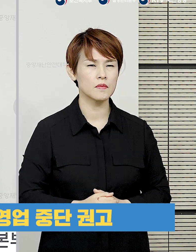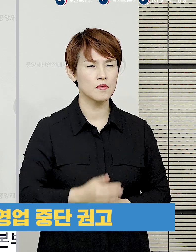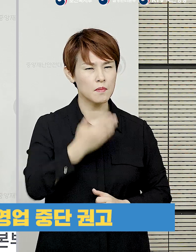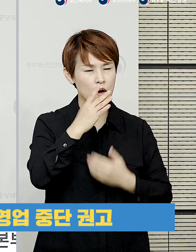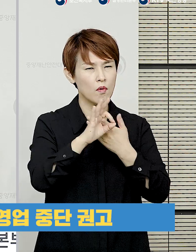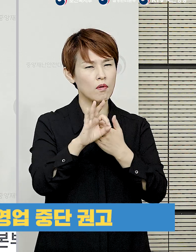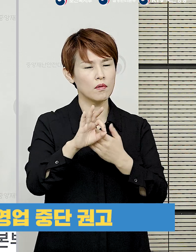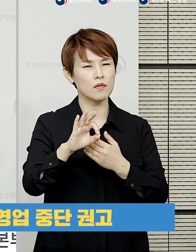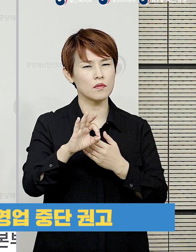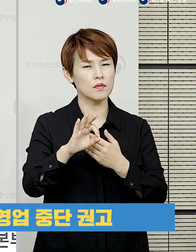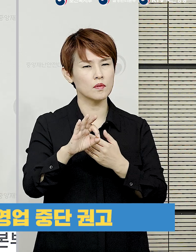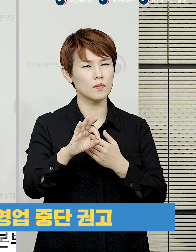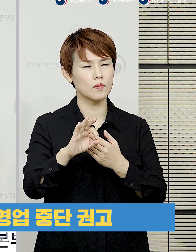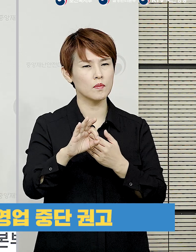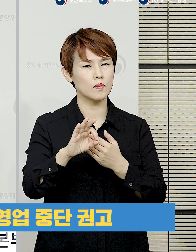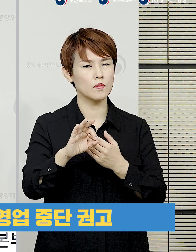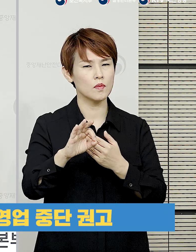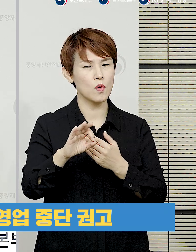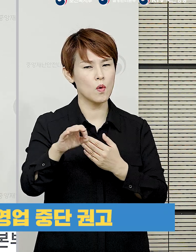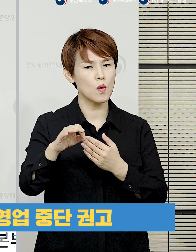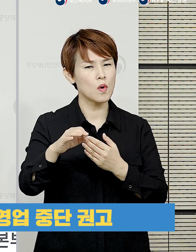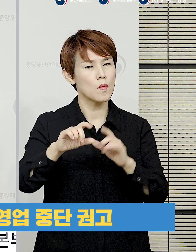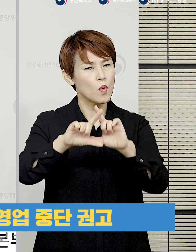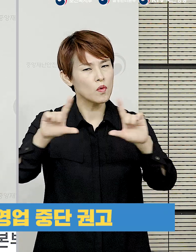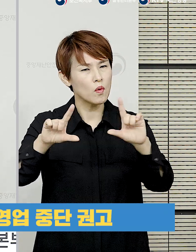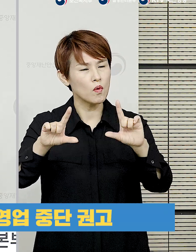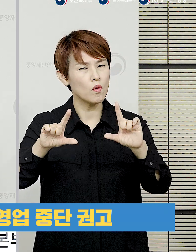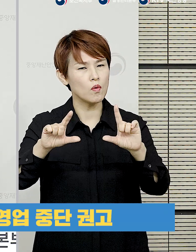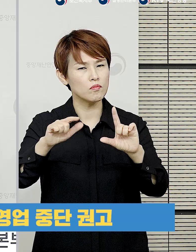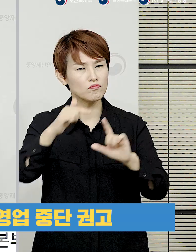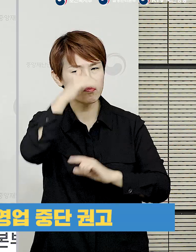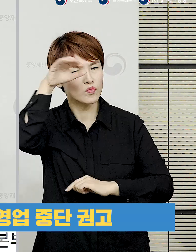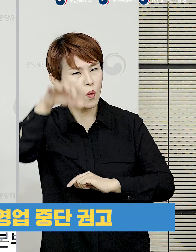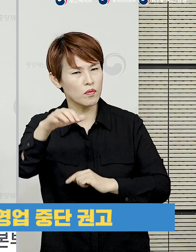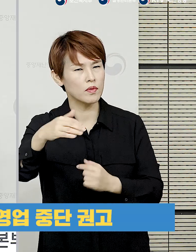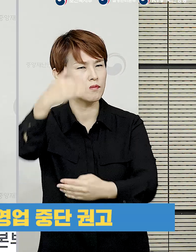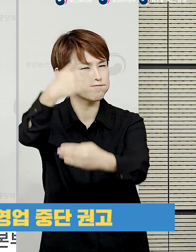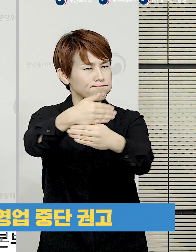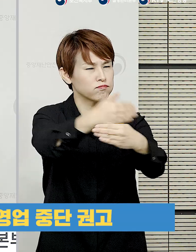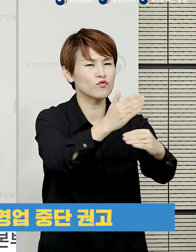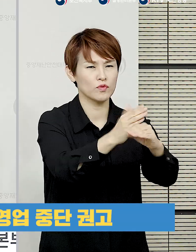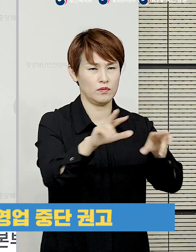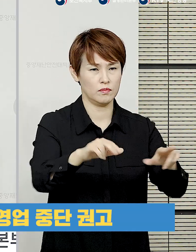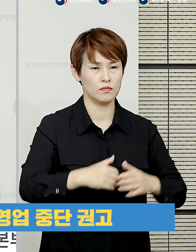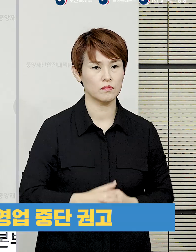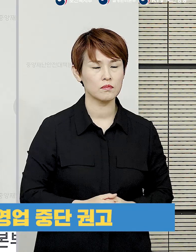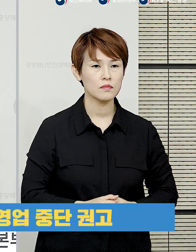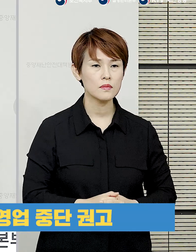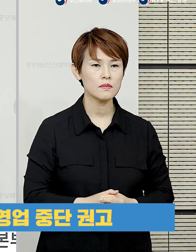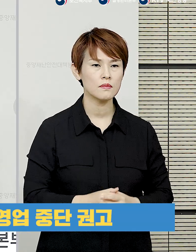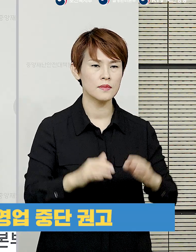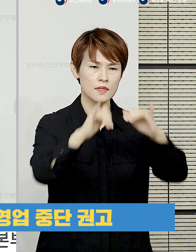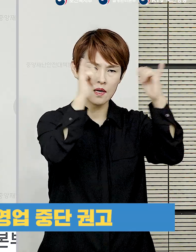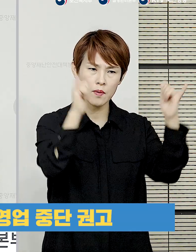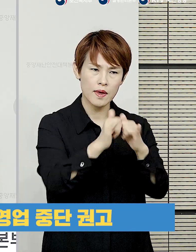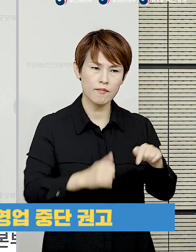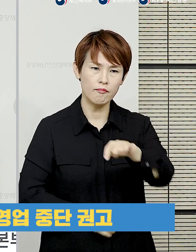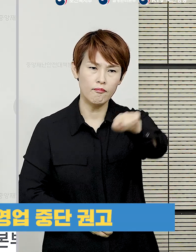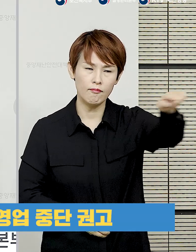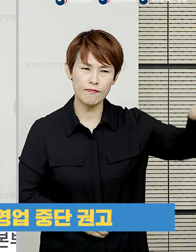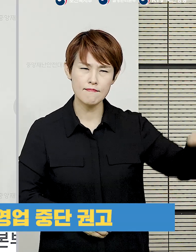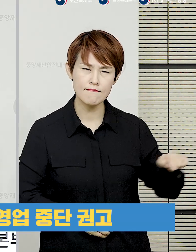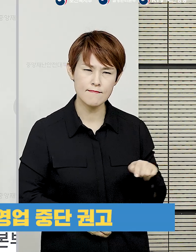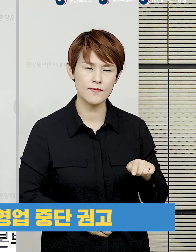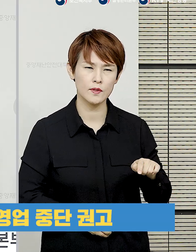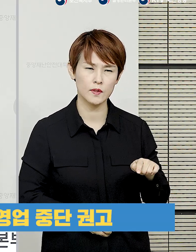가급적 휴관을 하거나 영업을 중지할 수 있는 부분들은 함께 중단을 해나가고 있는 중입니다. 다시 말해서 사회 전체적으로